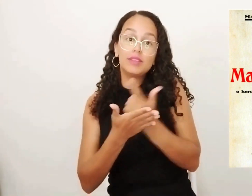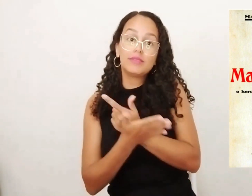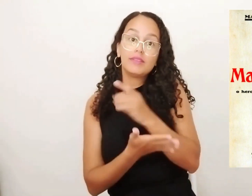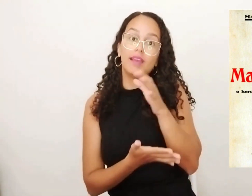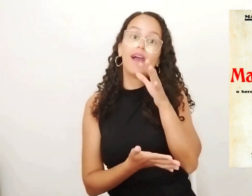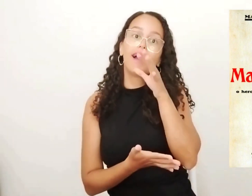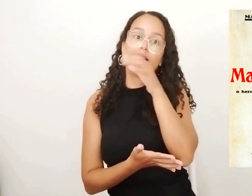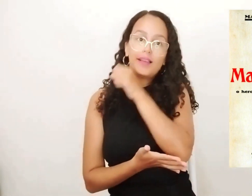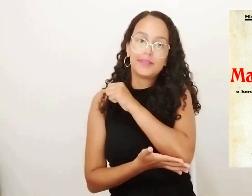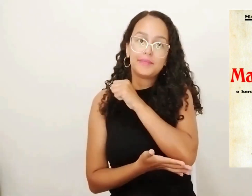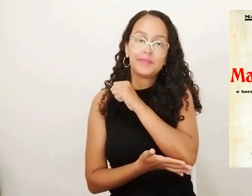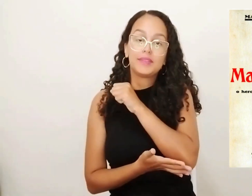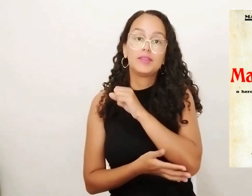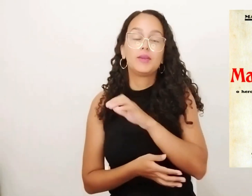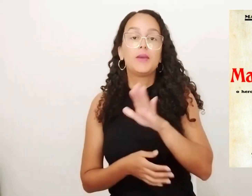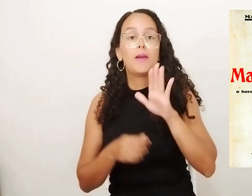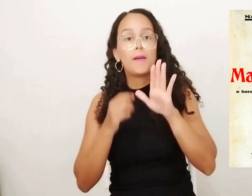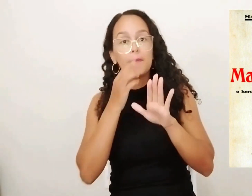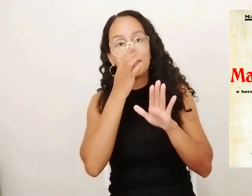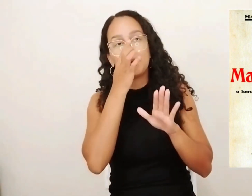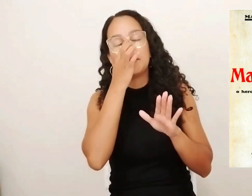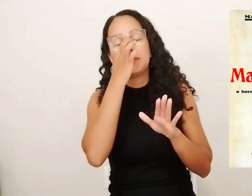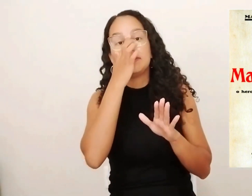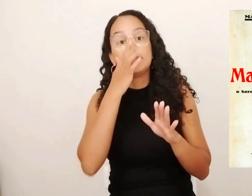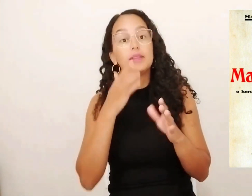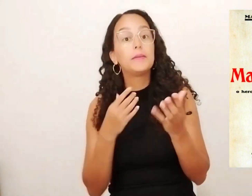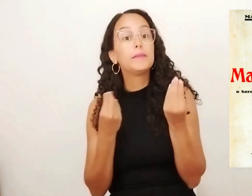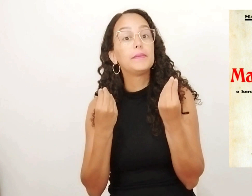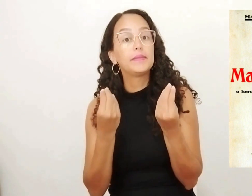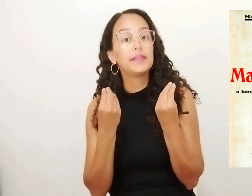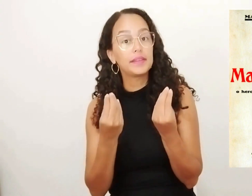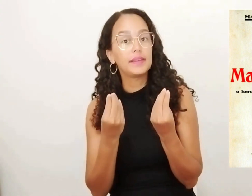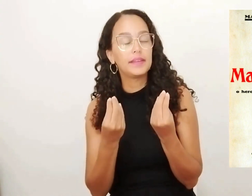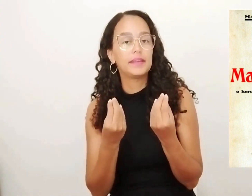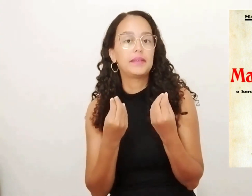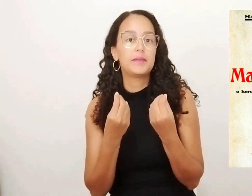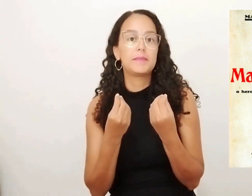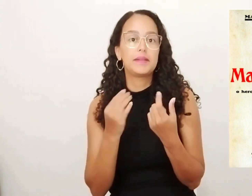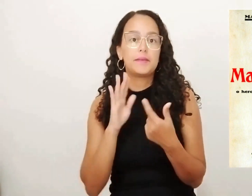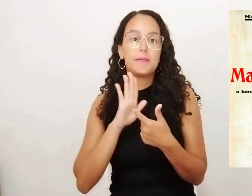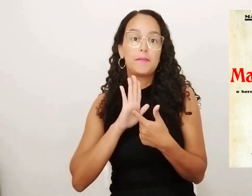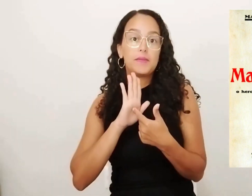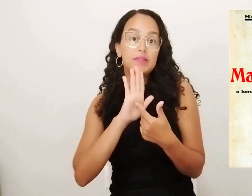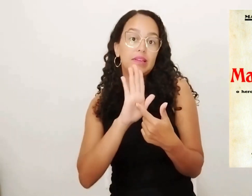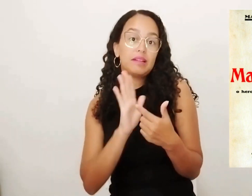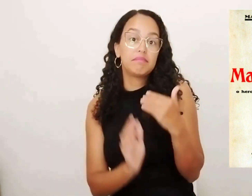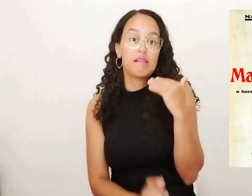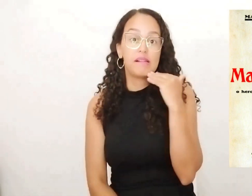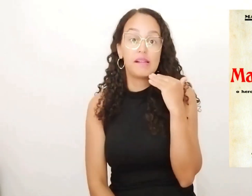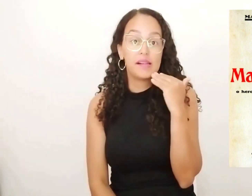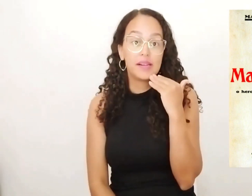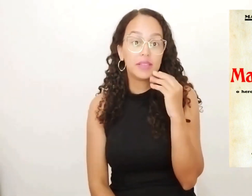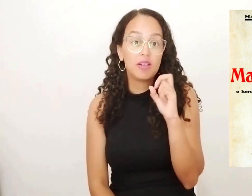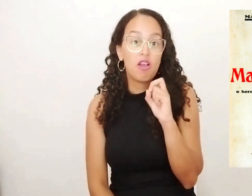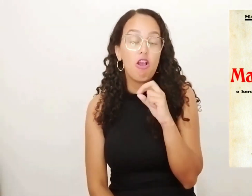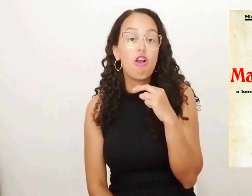para defeitos ou qualidades do caráter nacional. Outros personagens fazem parte de